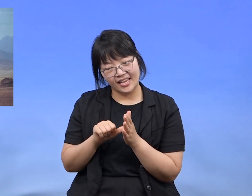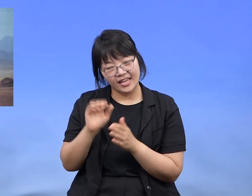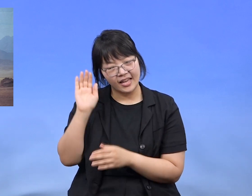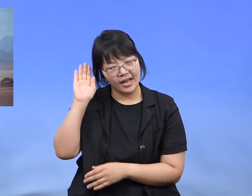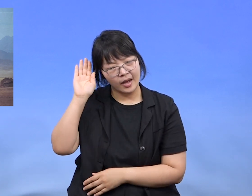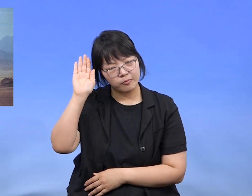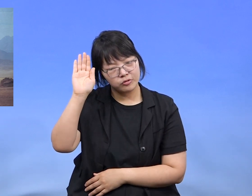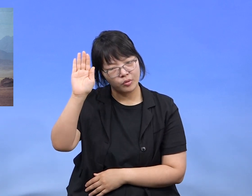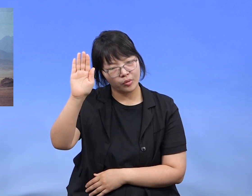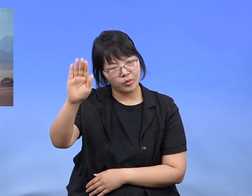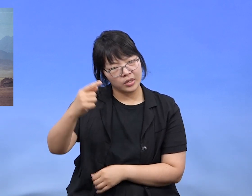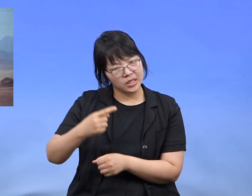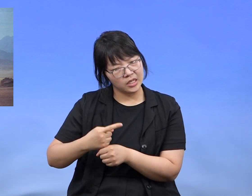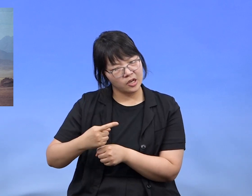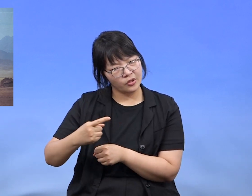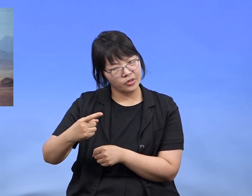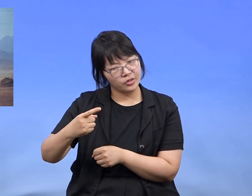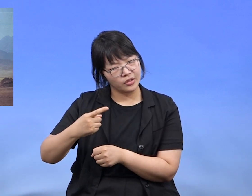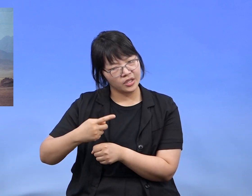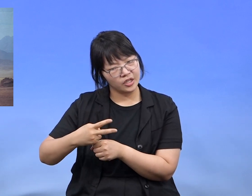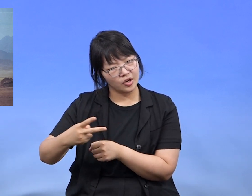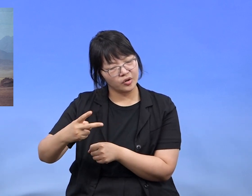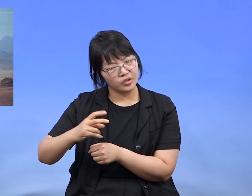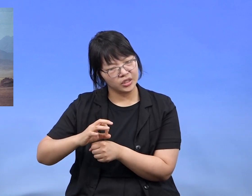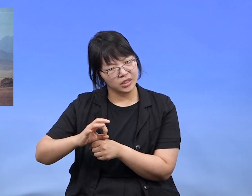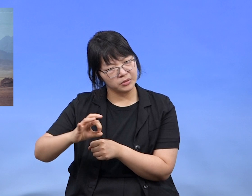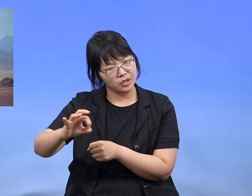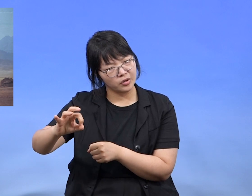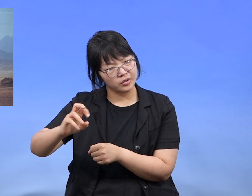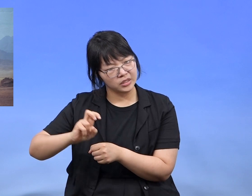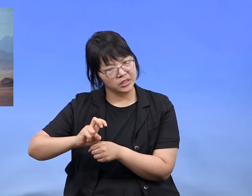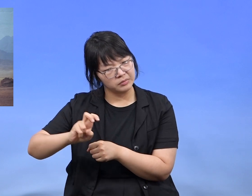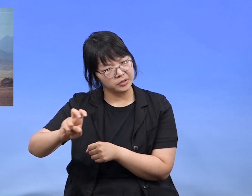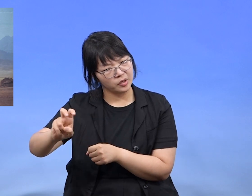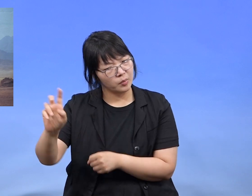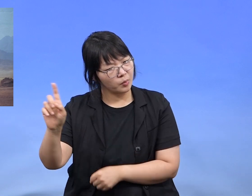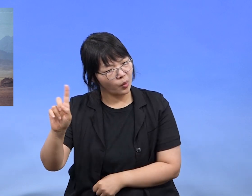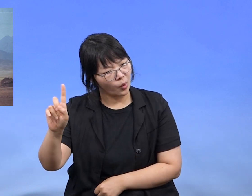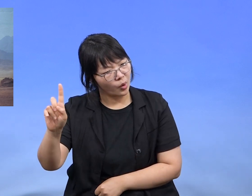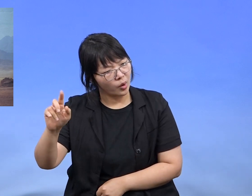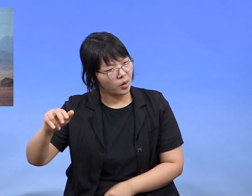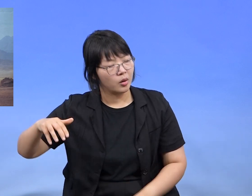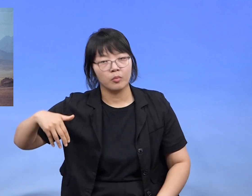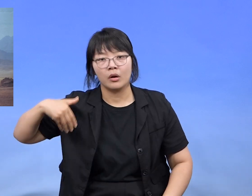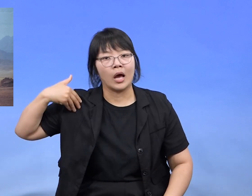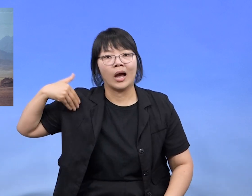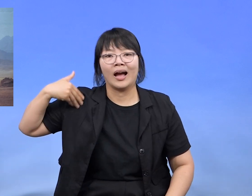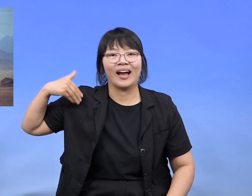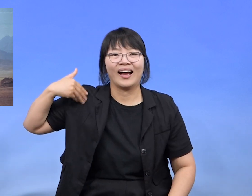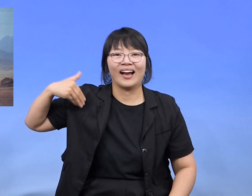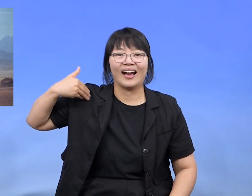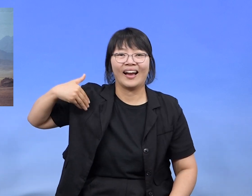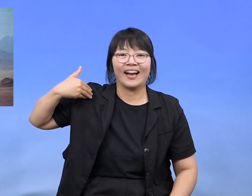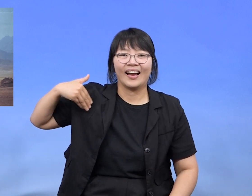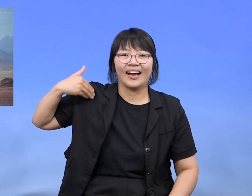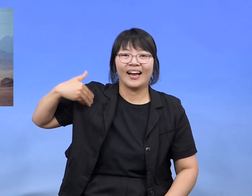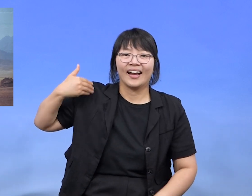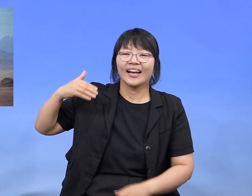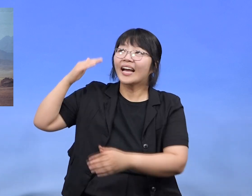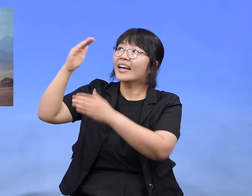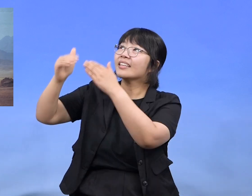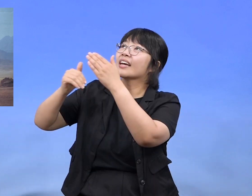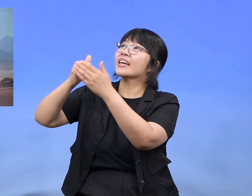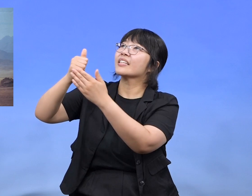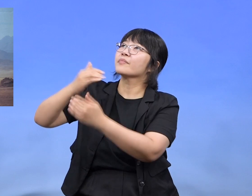후 앞을 도무지 예측하지 못할 때가 있어요. 그러나 적어도 하나님의 말씀이 우리의 삶을 인도할